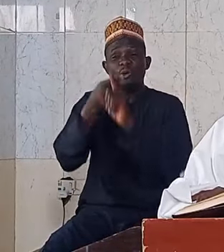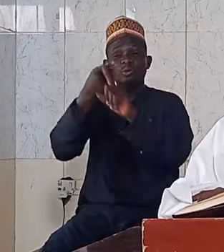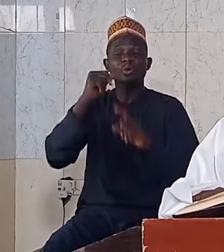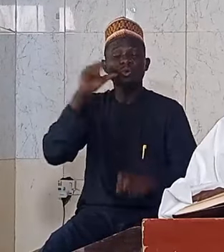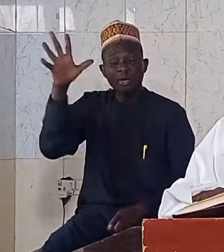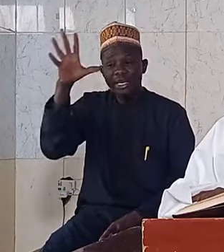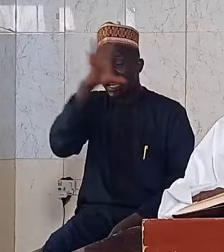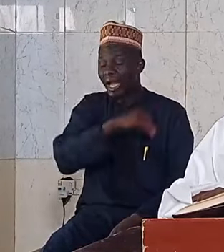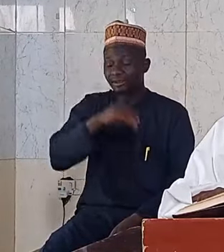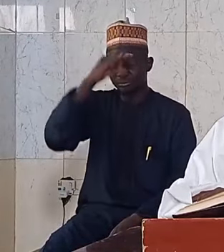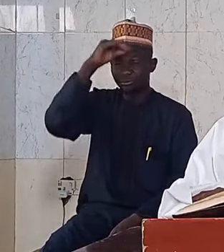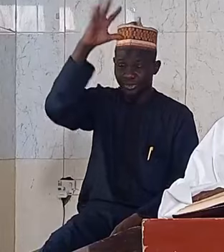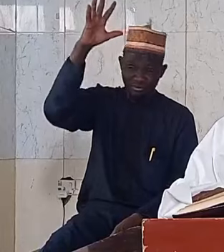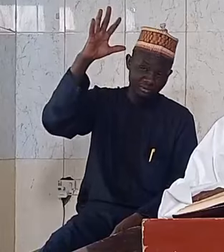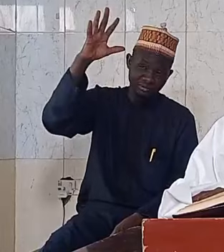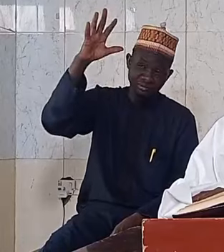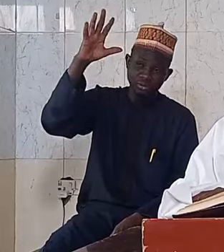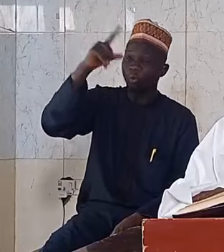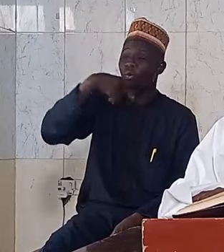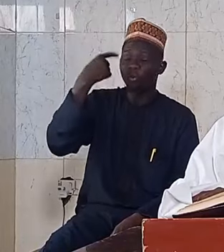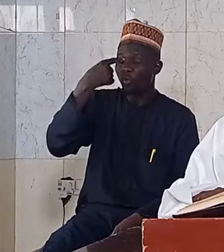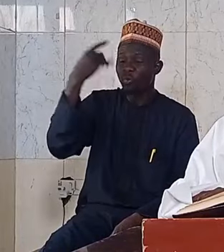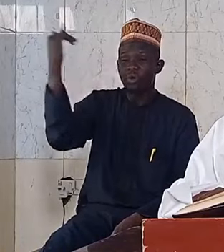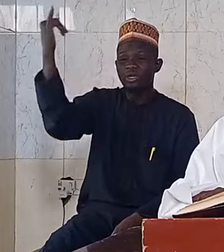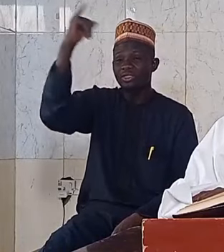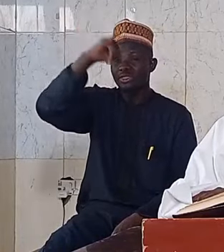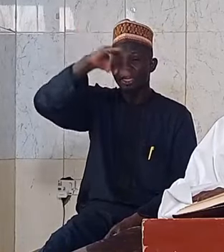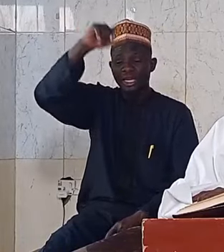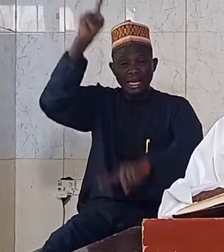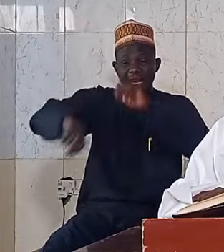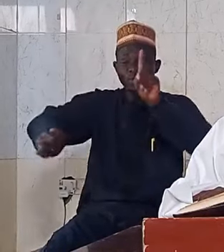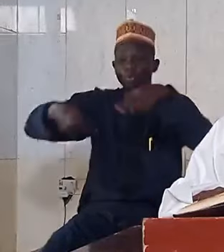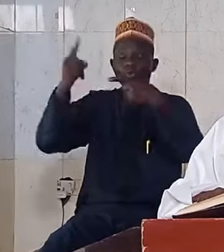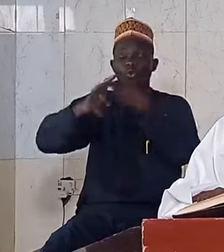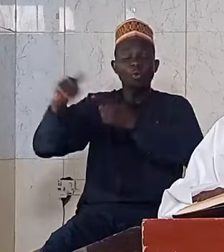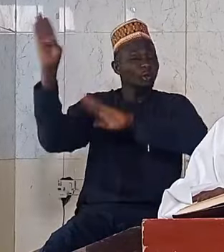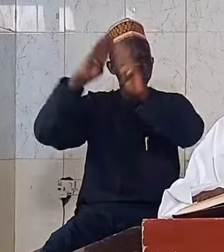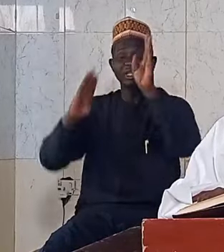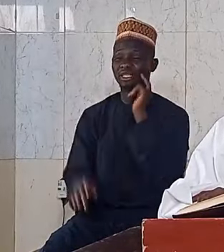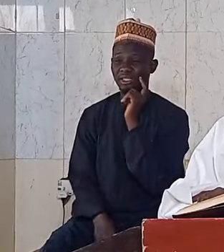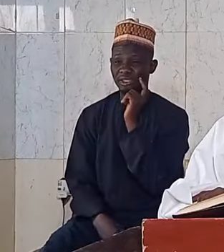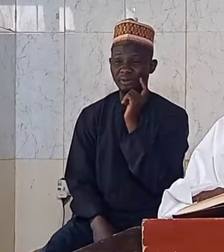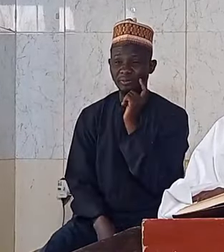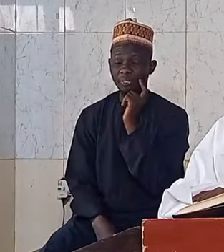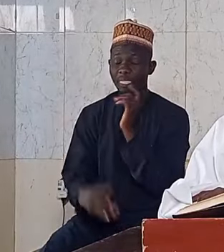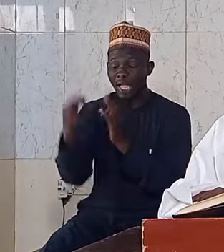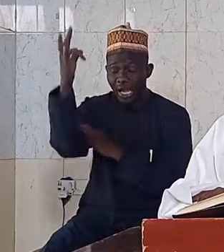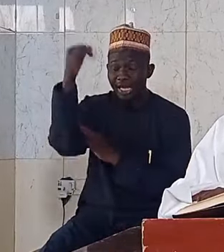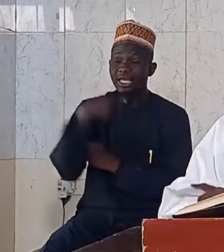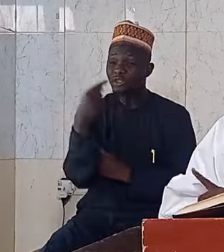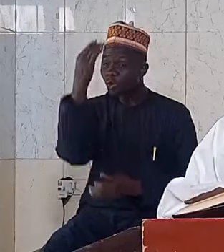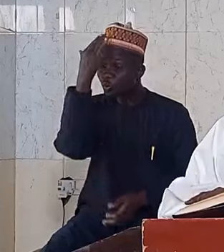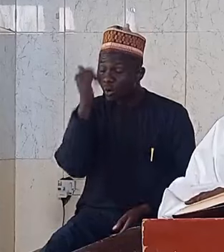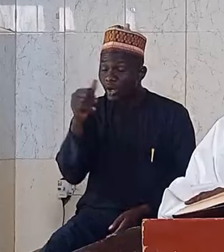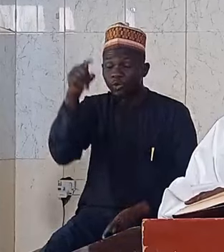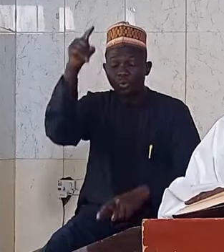sabilil mustad'afin an gane ma'ana me zai hana ku yi yaki fi sabilillahi kuma ku yi